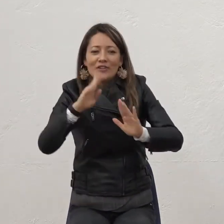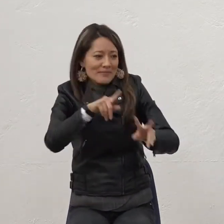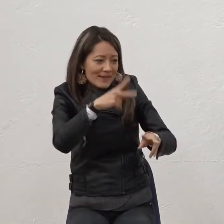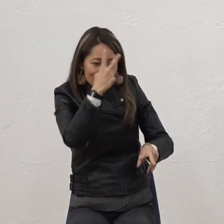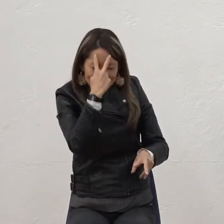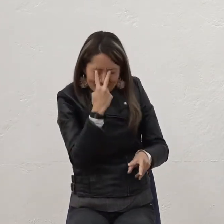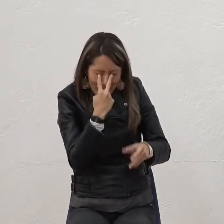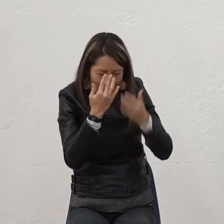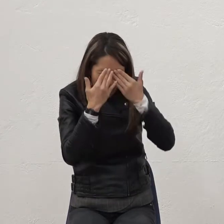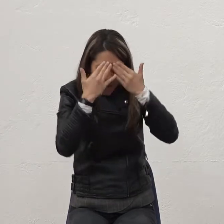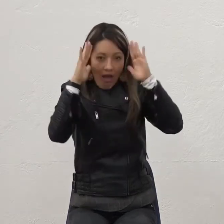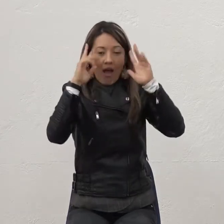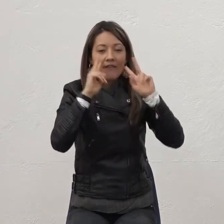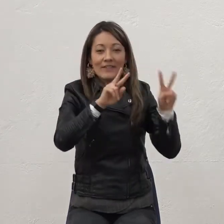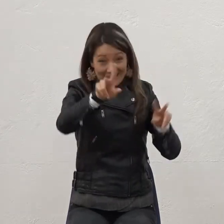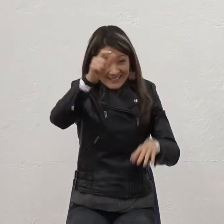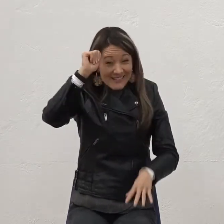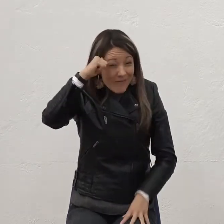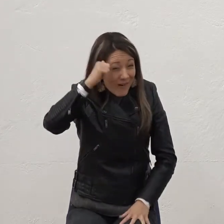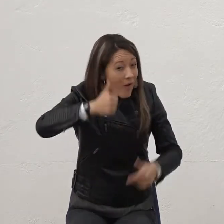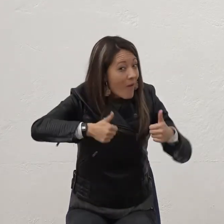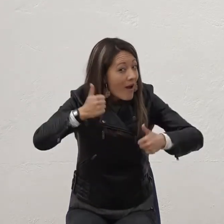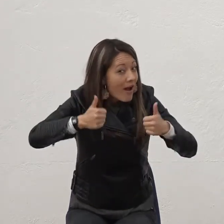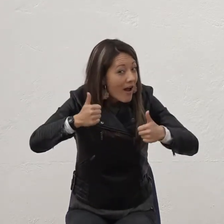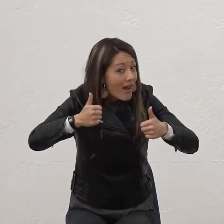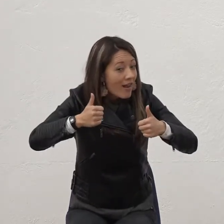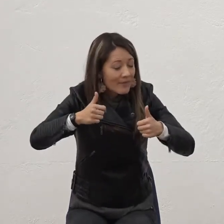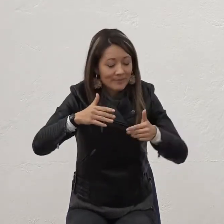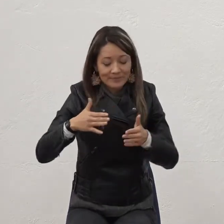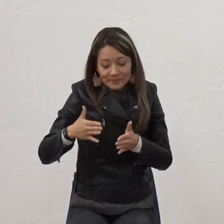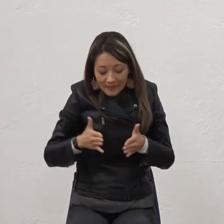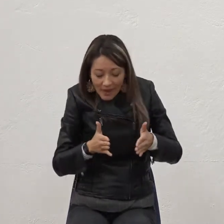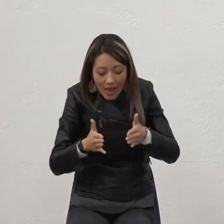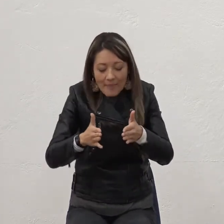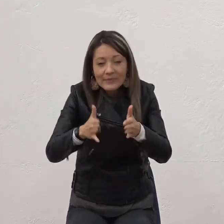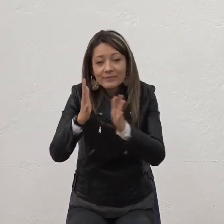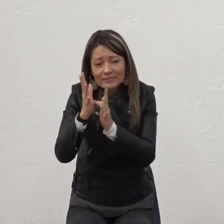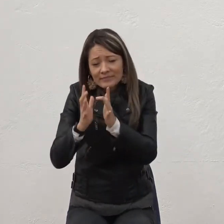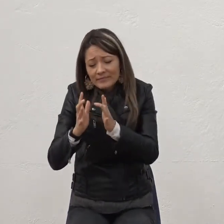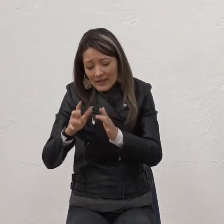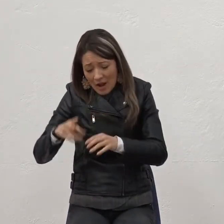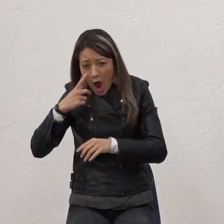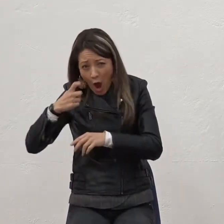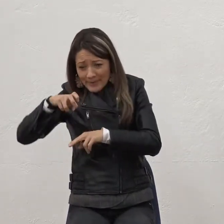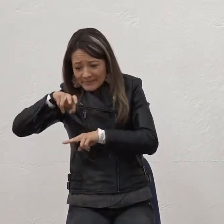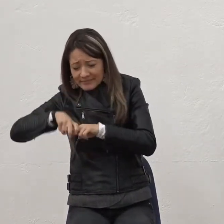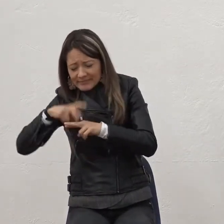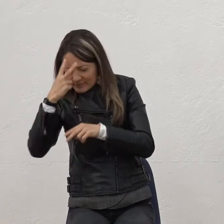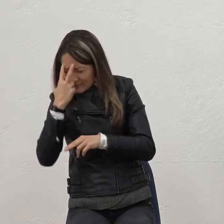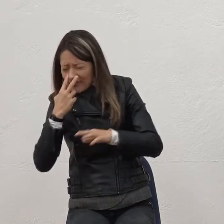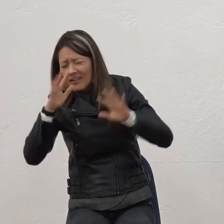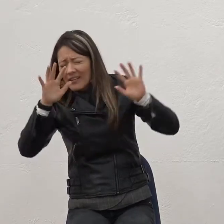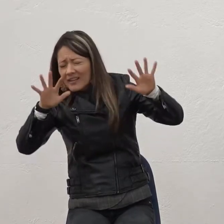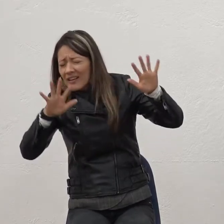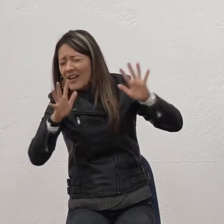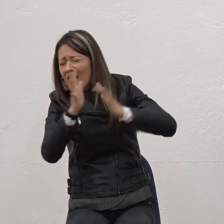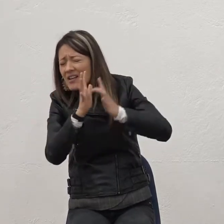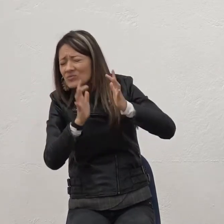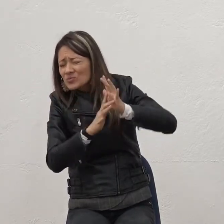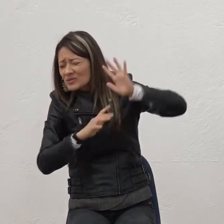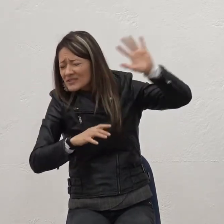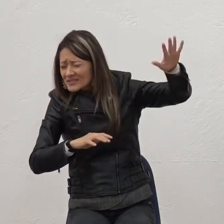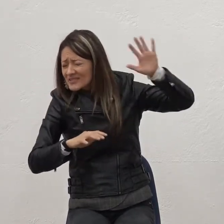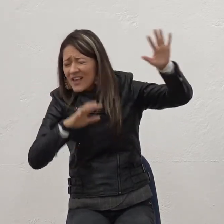este ciego, ¿se acuerdan cuál era? El que estaba en el camino, Jesús, Jesús. Y él le sanó. Y esto que hizo que